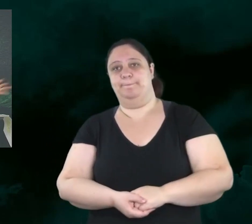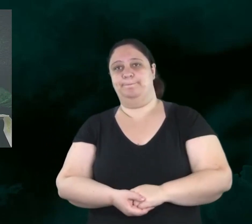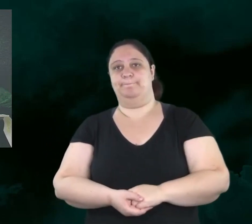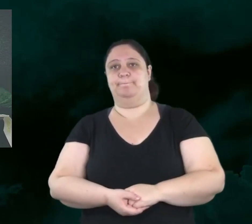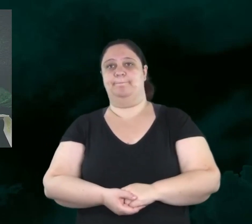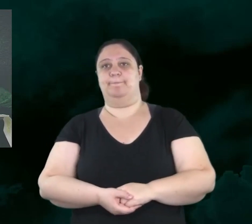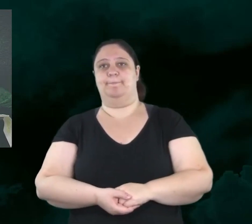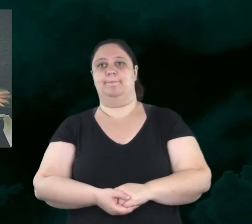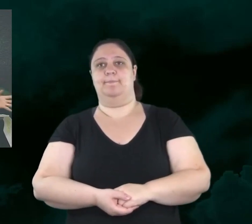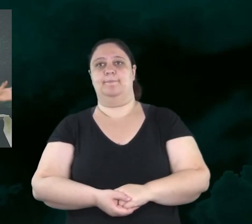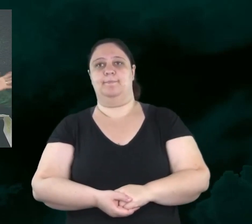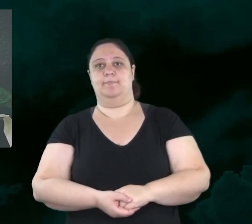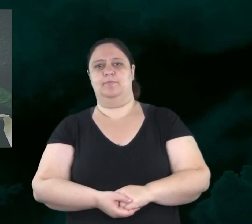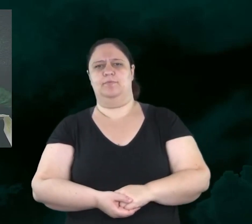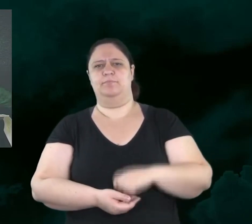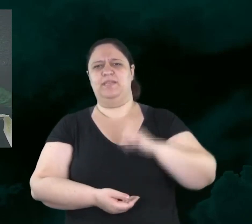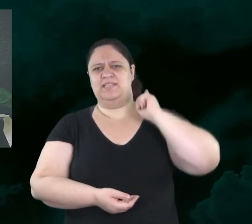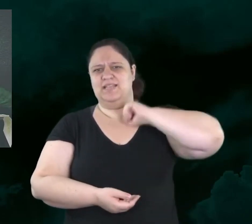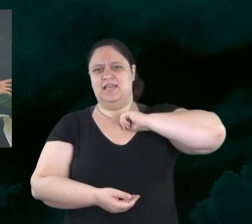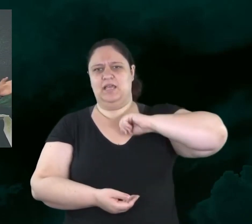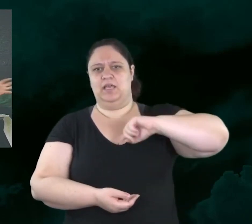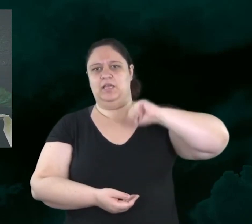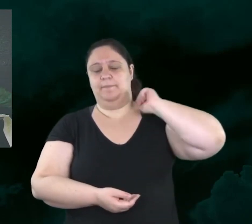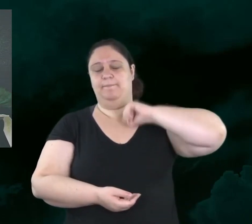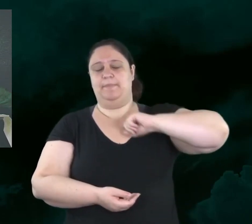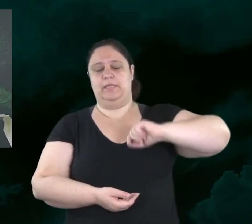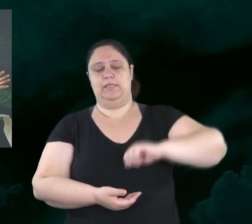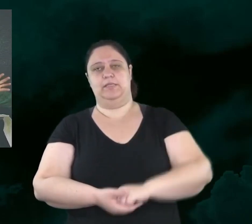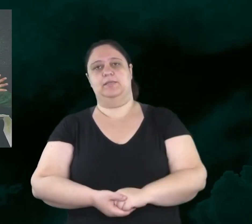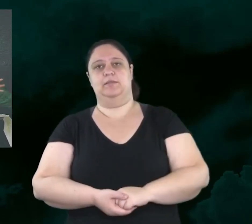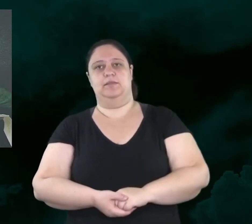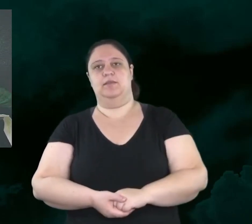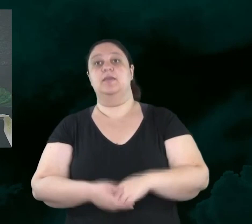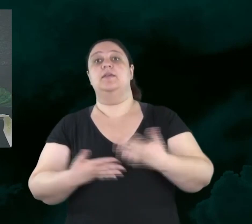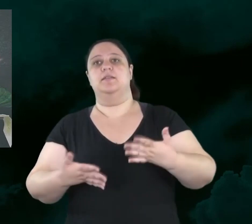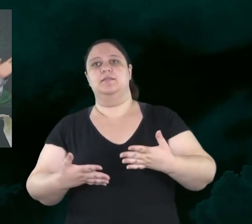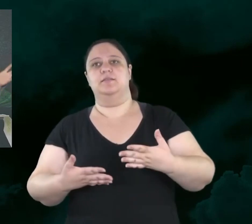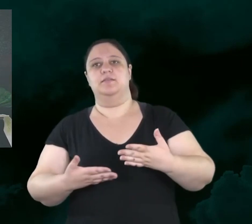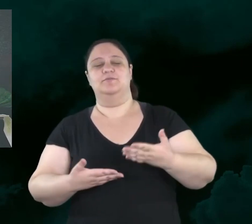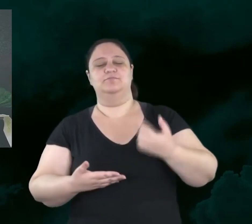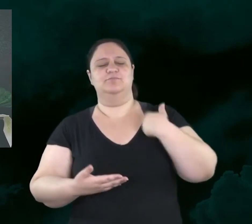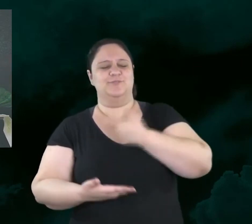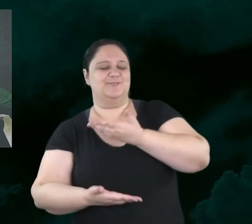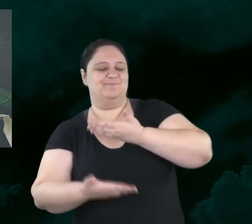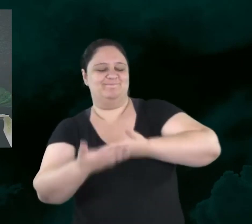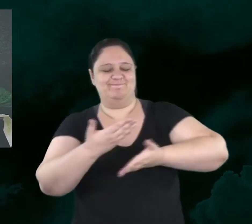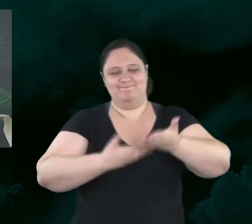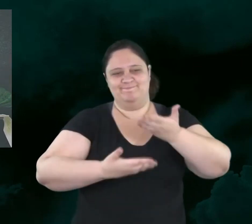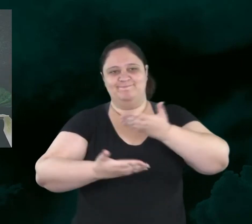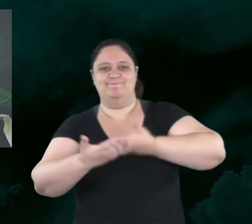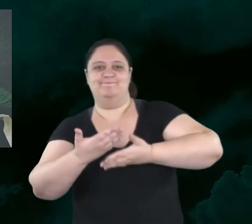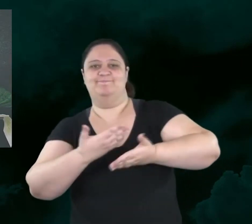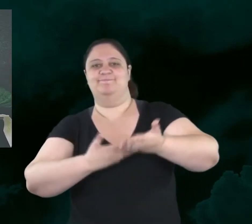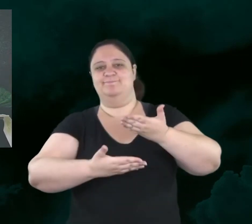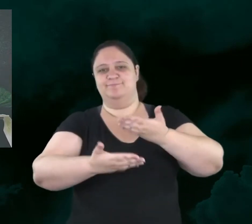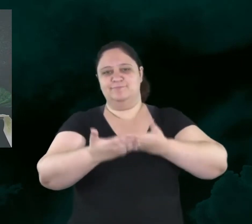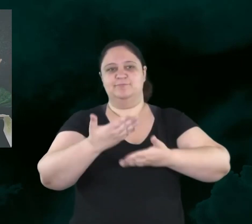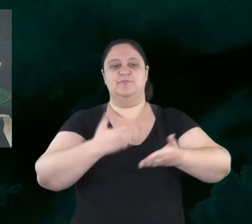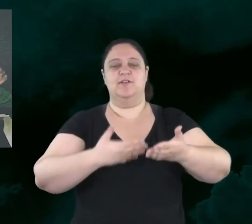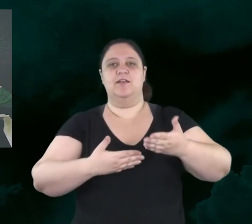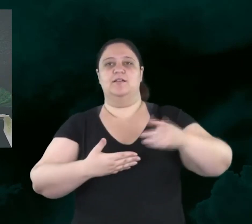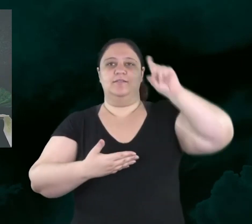muita comunhão, graças a Deus. Esses momentos, irmãos, informais de comunhão, sempre vem muita luz, muita luz. E no